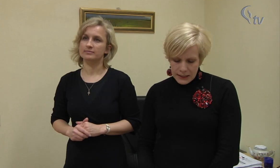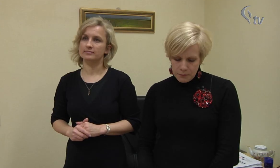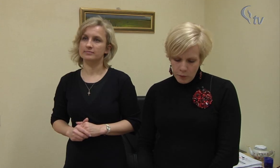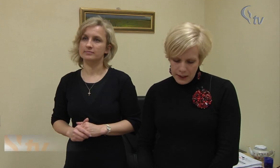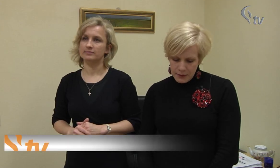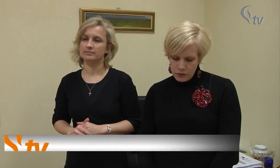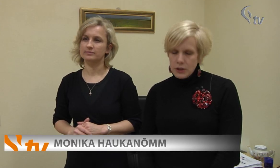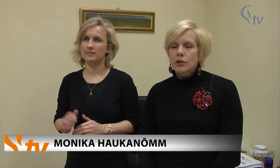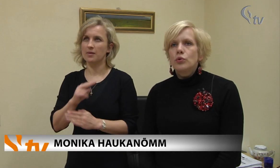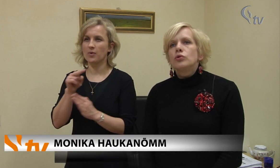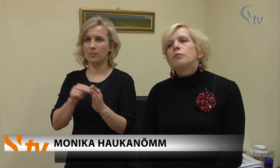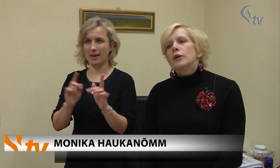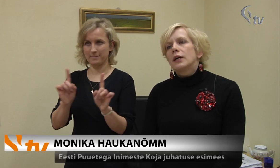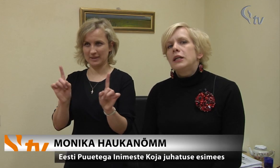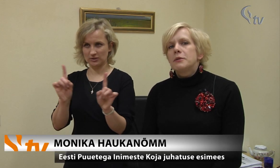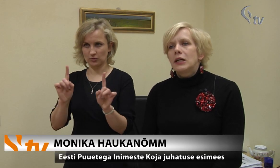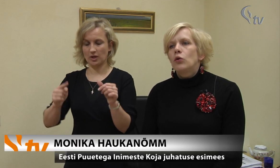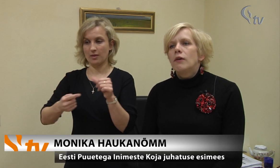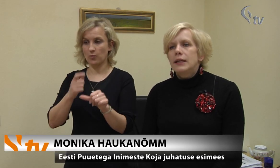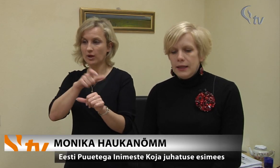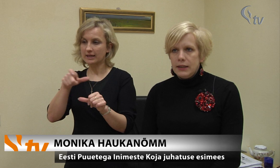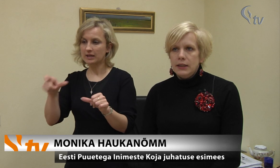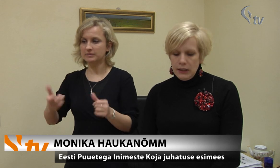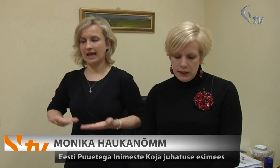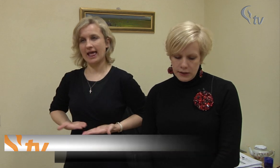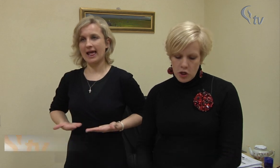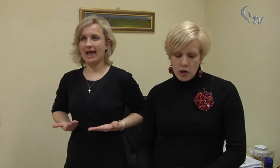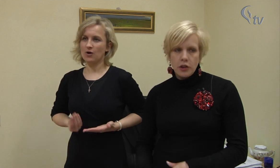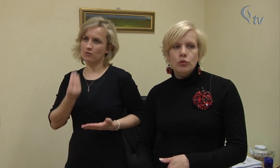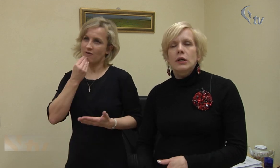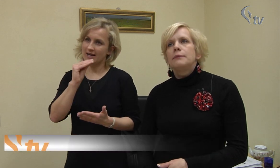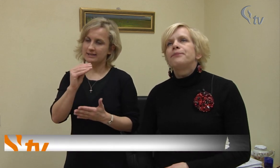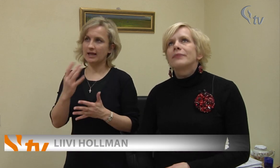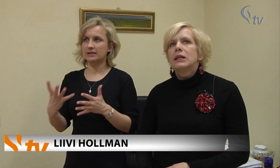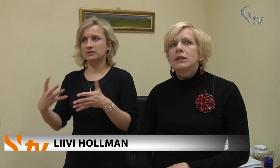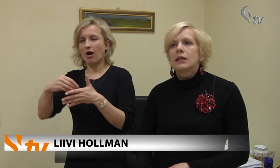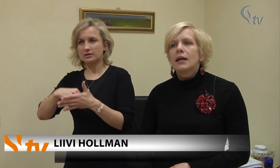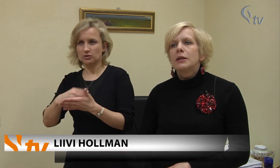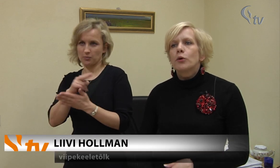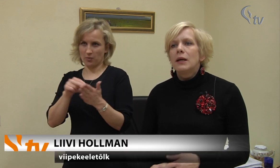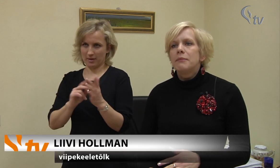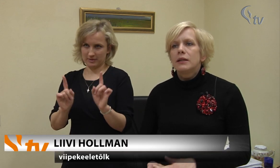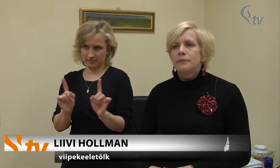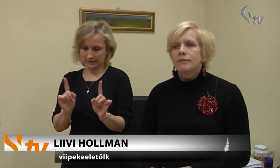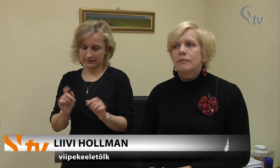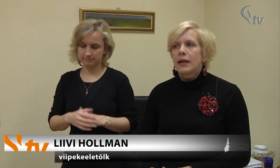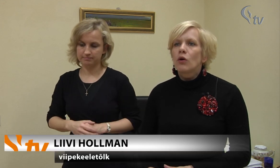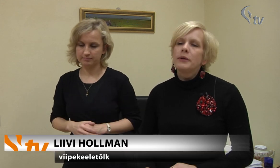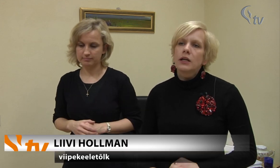Millised probleemid on siis tõusnud puuetega inimeste elukvaliteedis ja kaasatusel? Ega need probleemid ei ole midagi